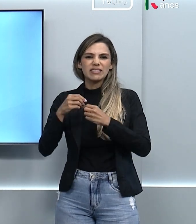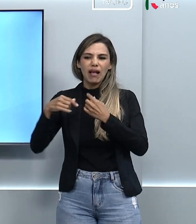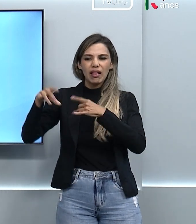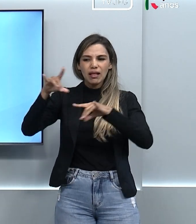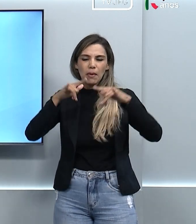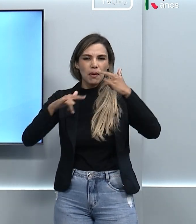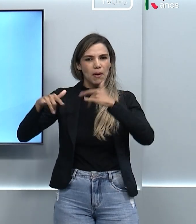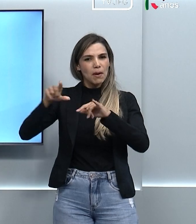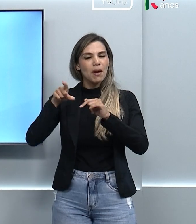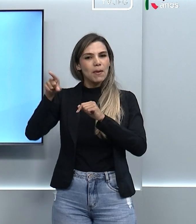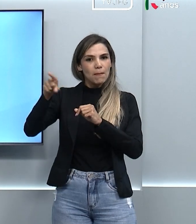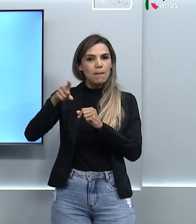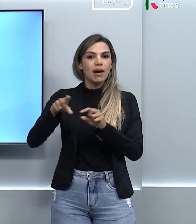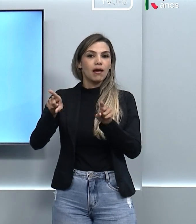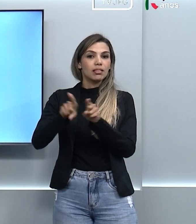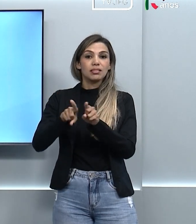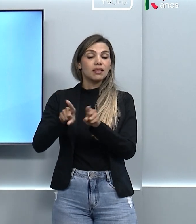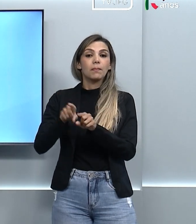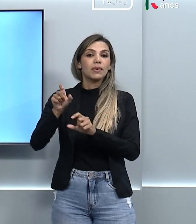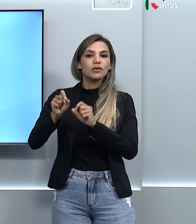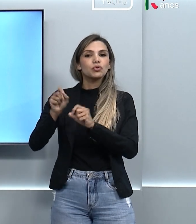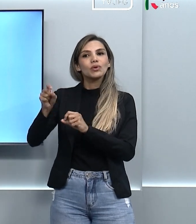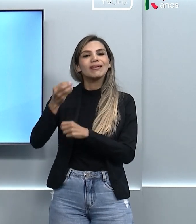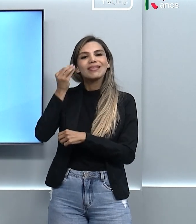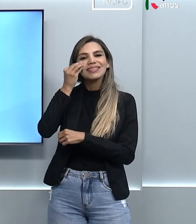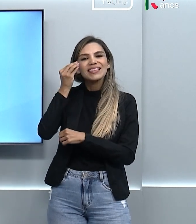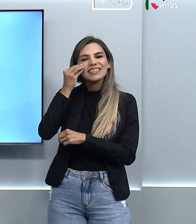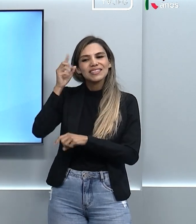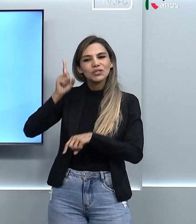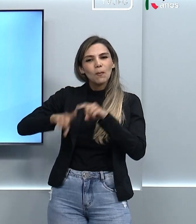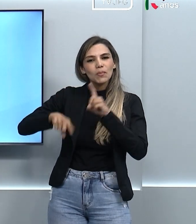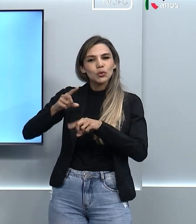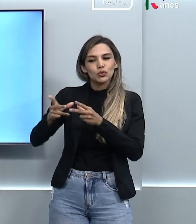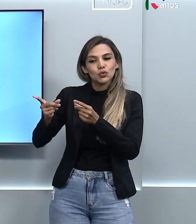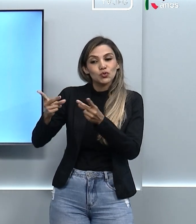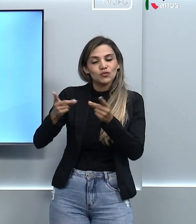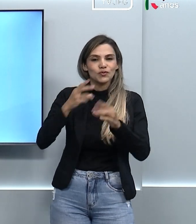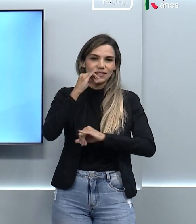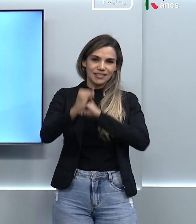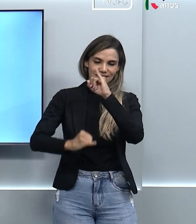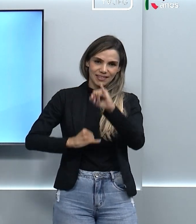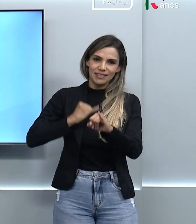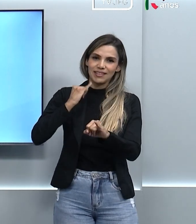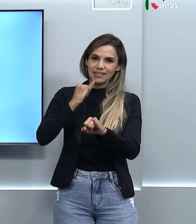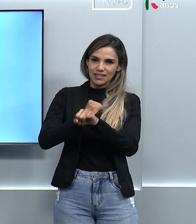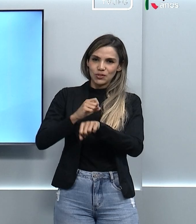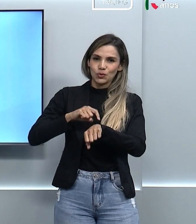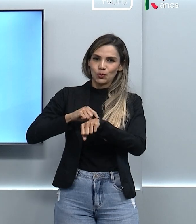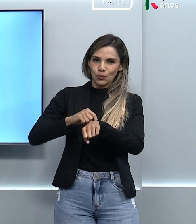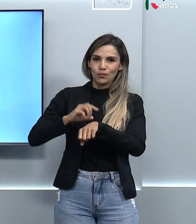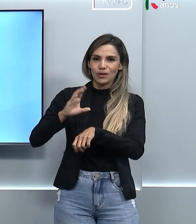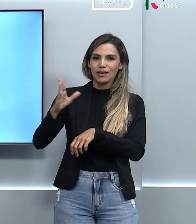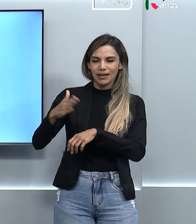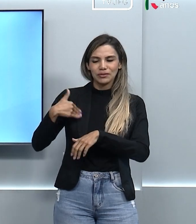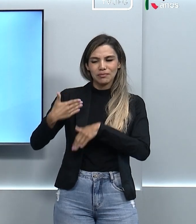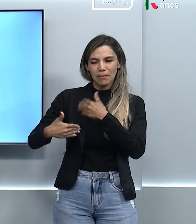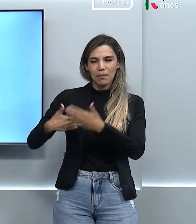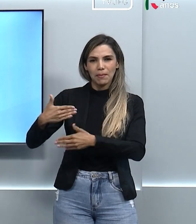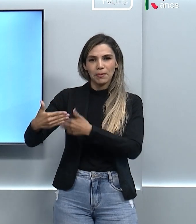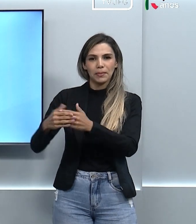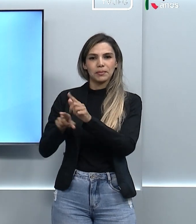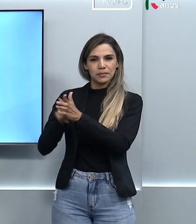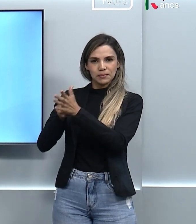judiciais, incluindo a tentativa de comercializar produtos pela internet durante o curso das